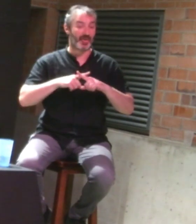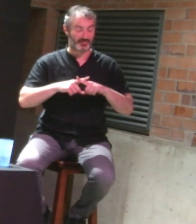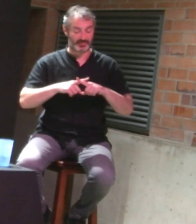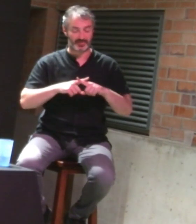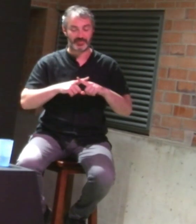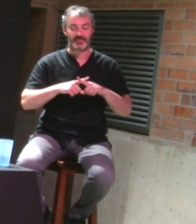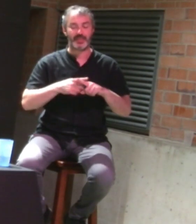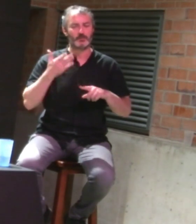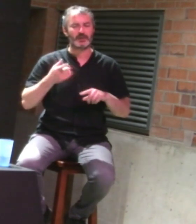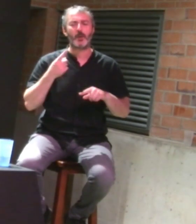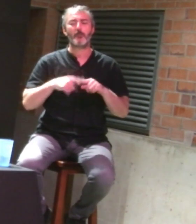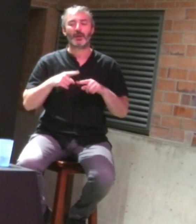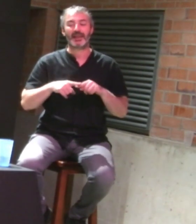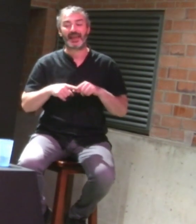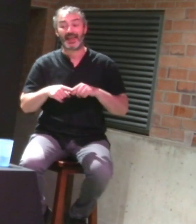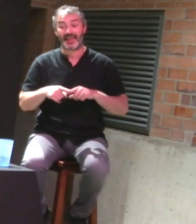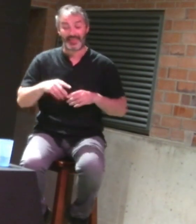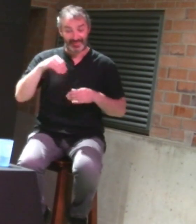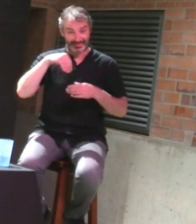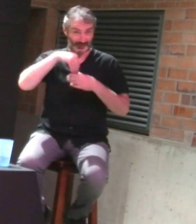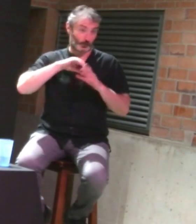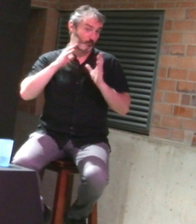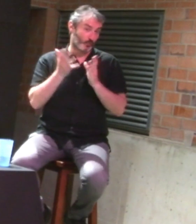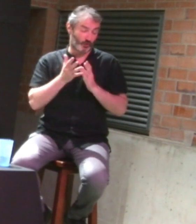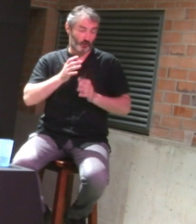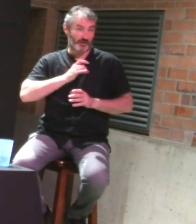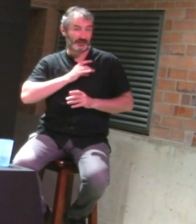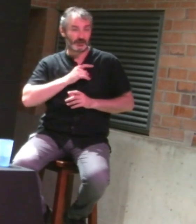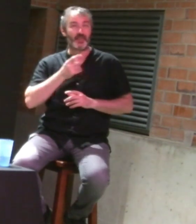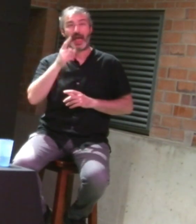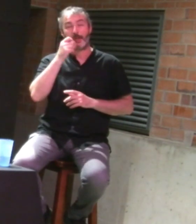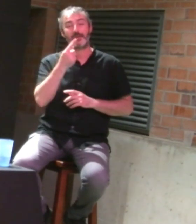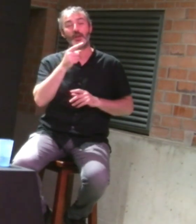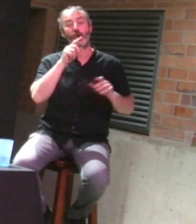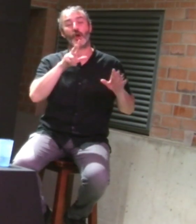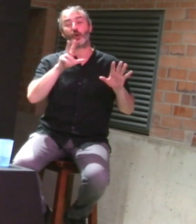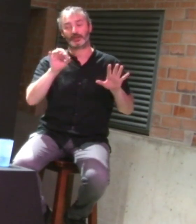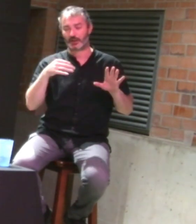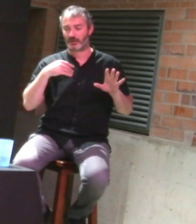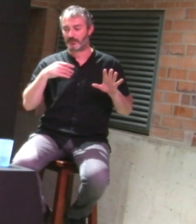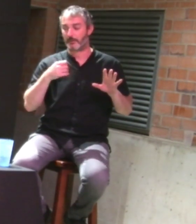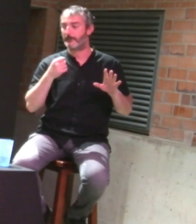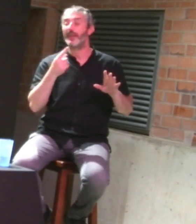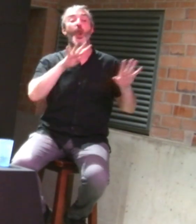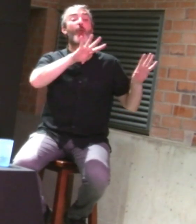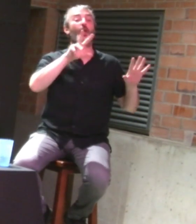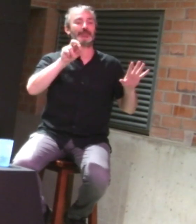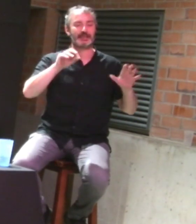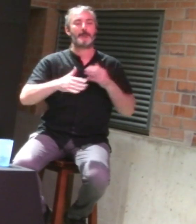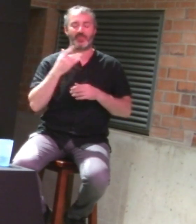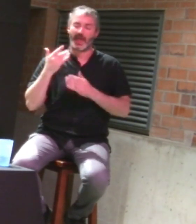sempre es va intentar gestionar. No només això, o sigui, el 1880, quan jo començo a investigar les